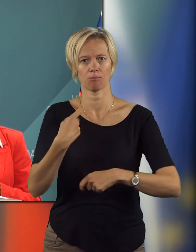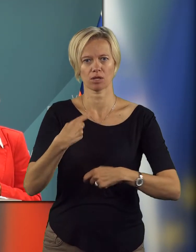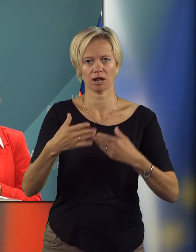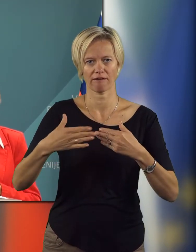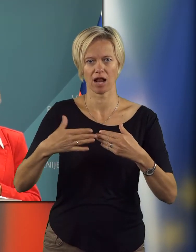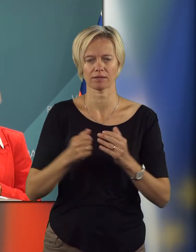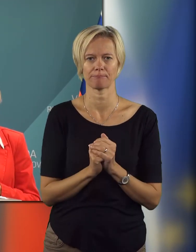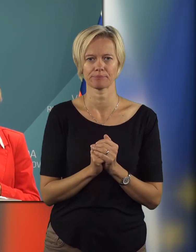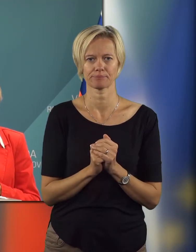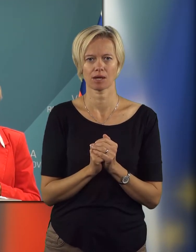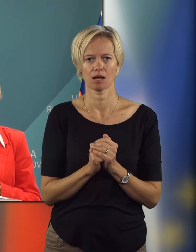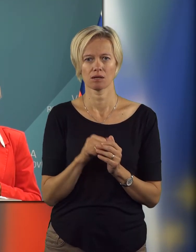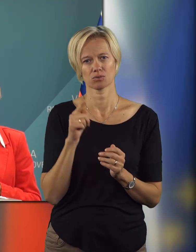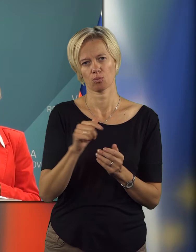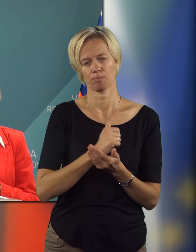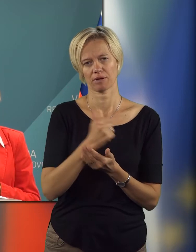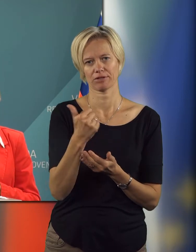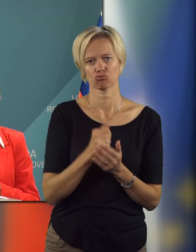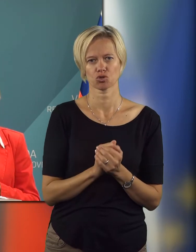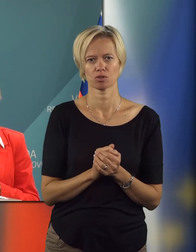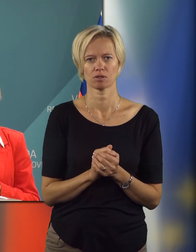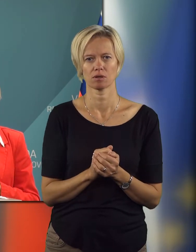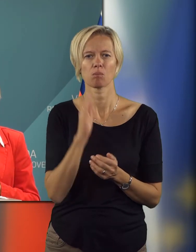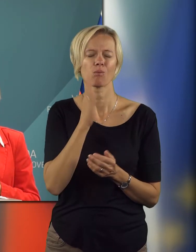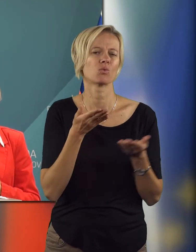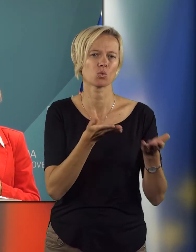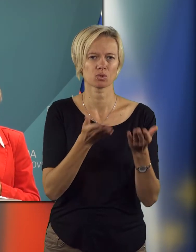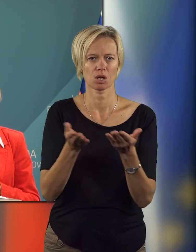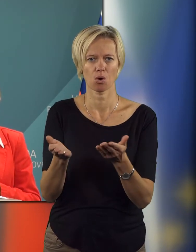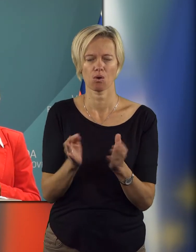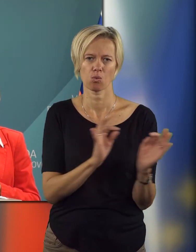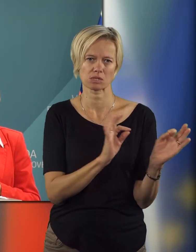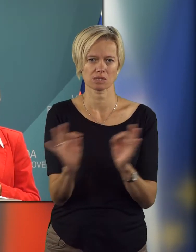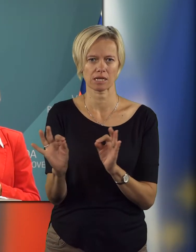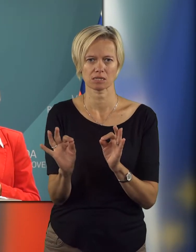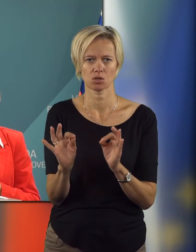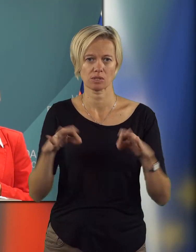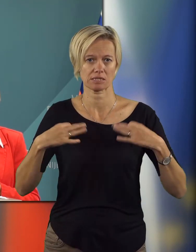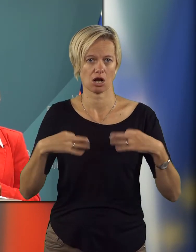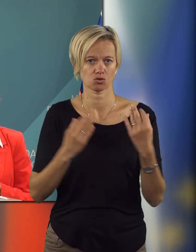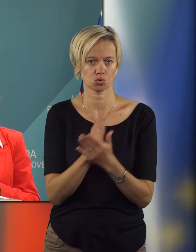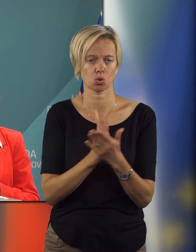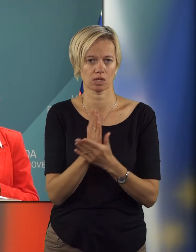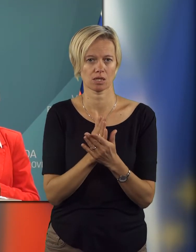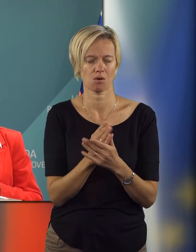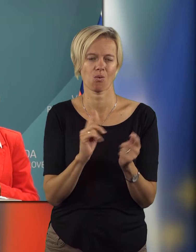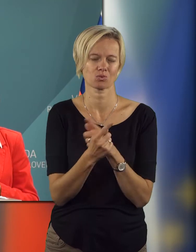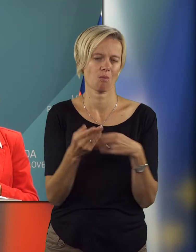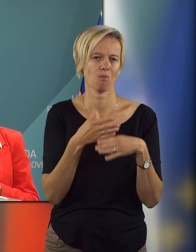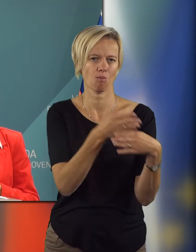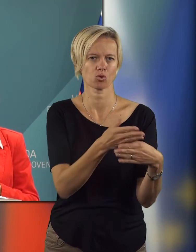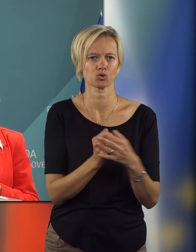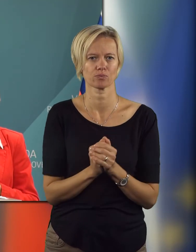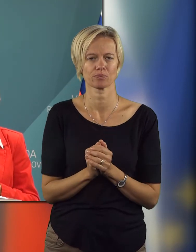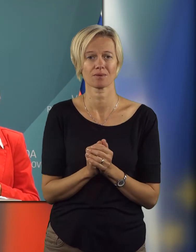njegova vrata. To je prvič. In mu bo nudilo ustrezno zdravstveno storitev